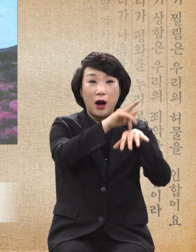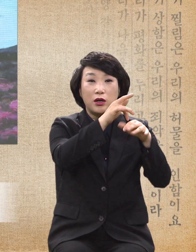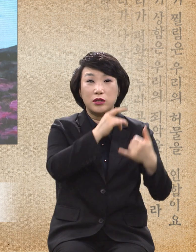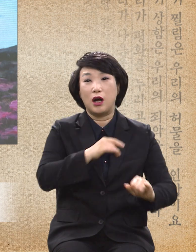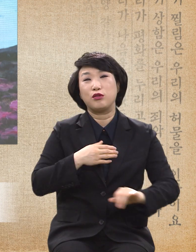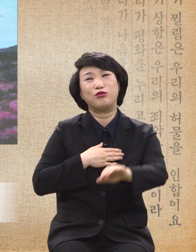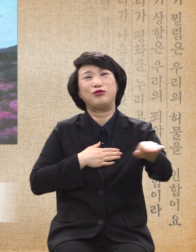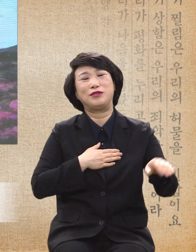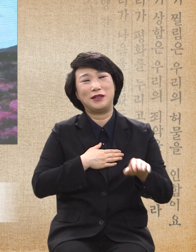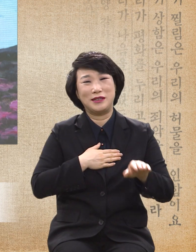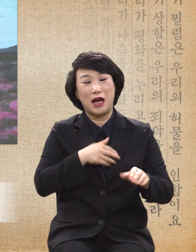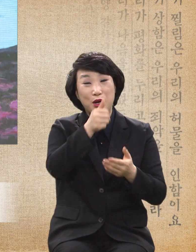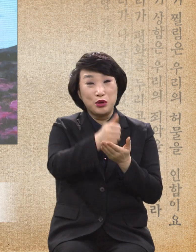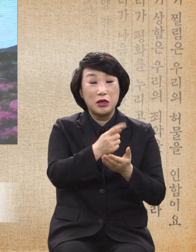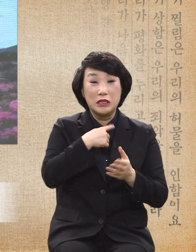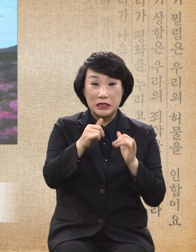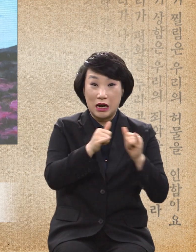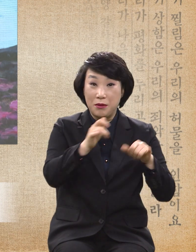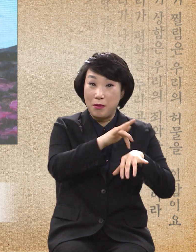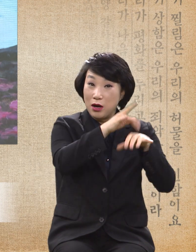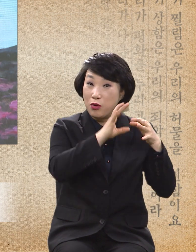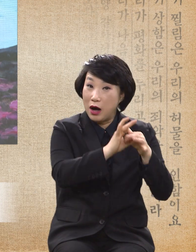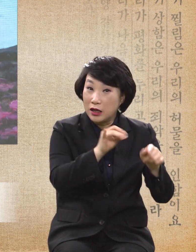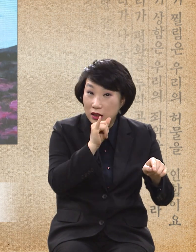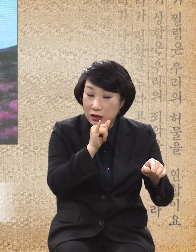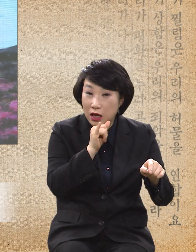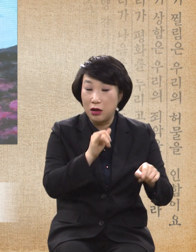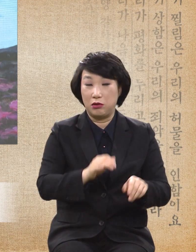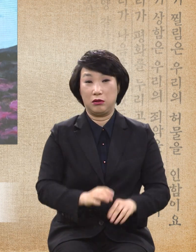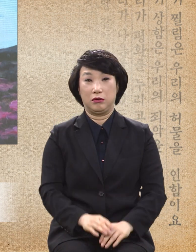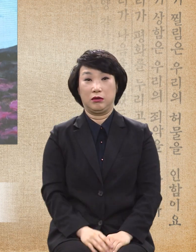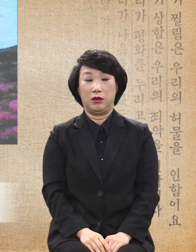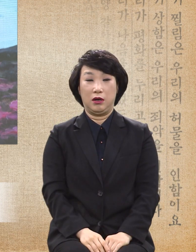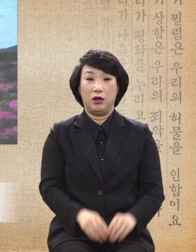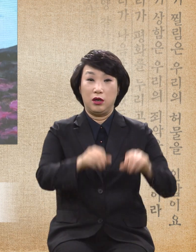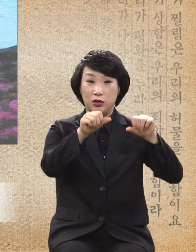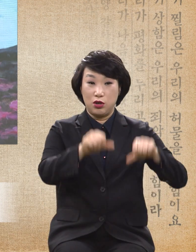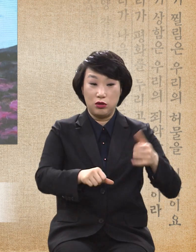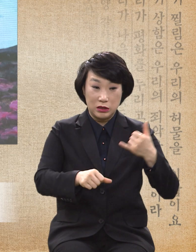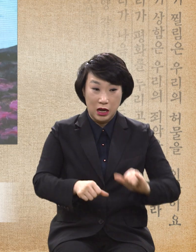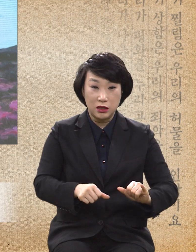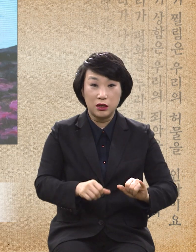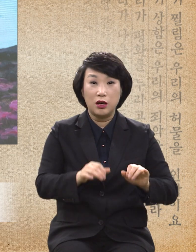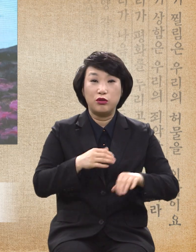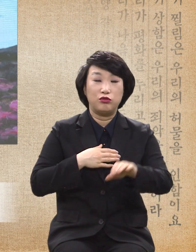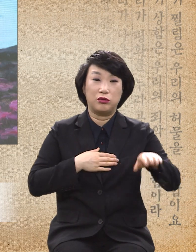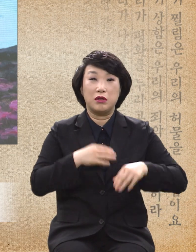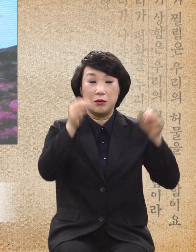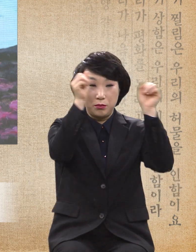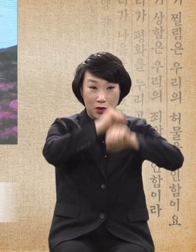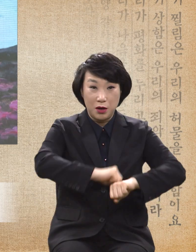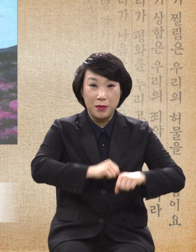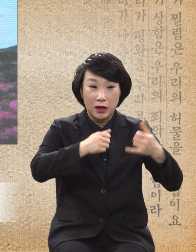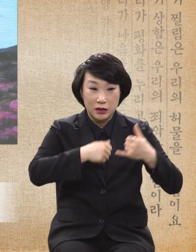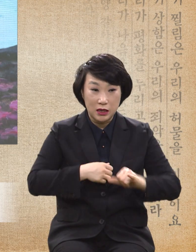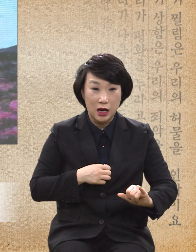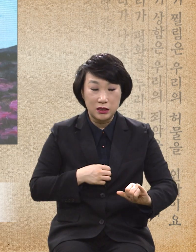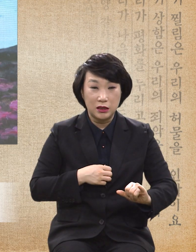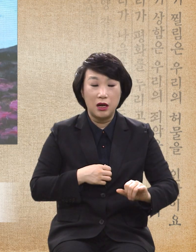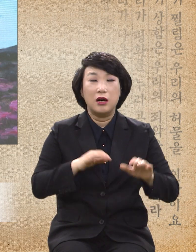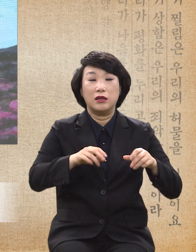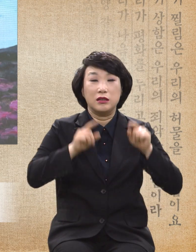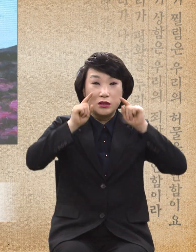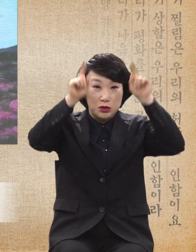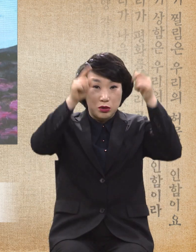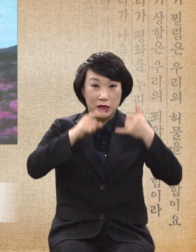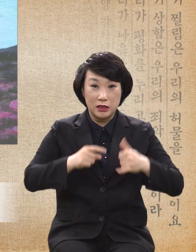자식들이니 죄를 짓는 자는 마귀에게 속하나니 저주의 자식이요 멸망의 자식이요